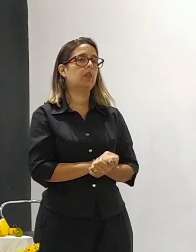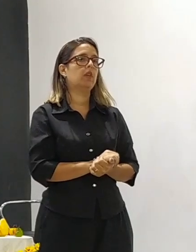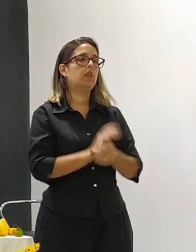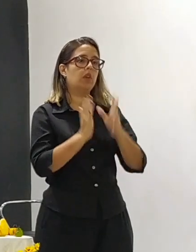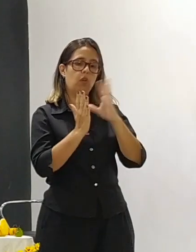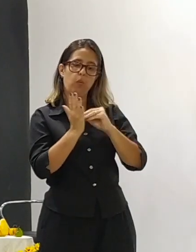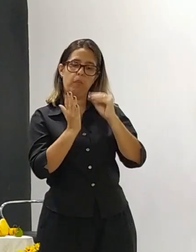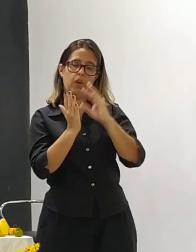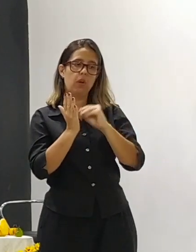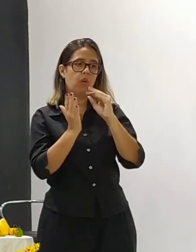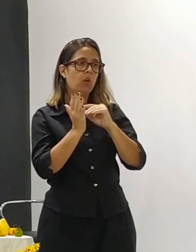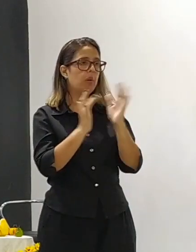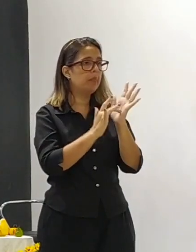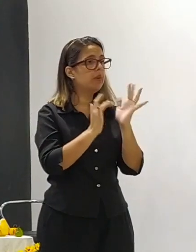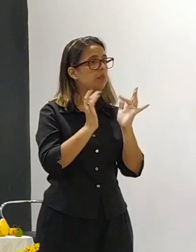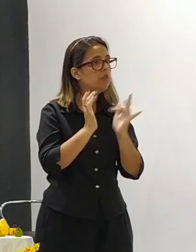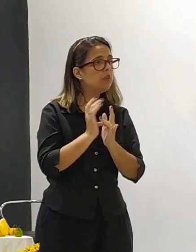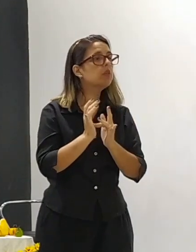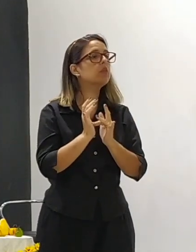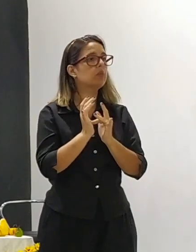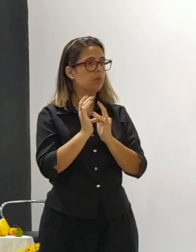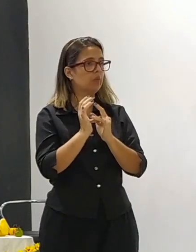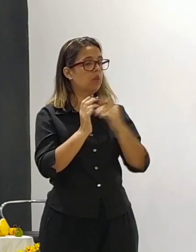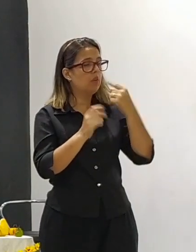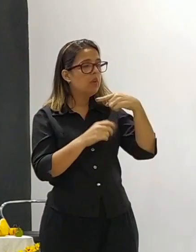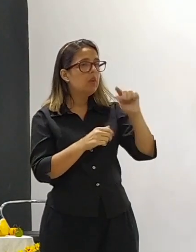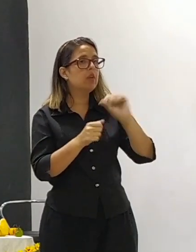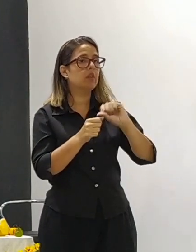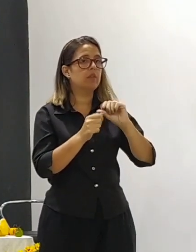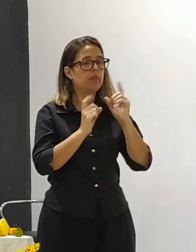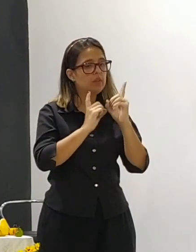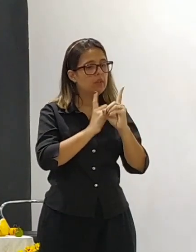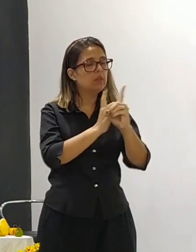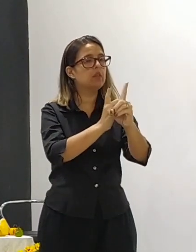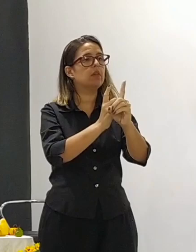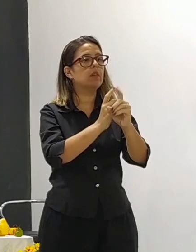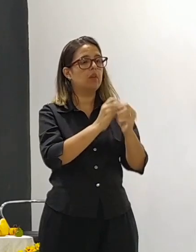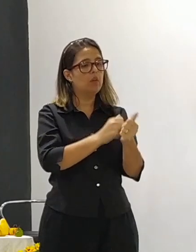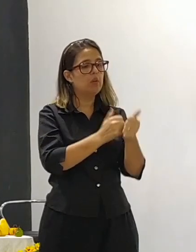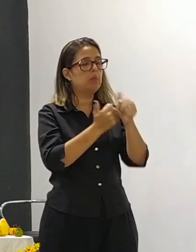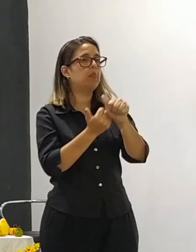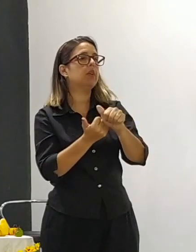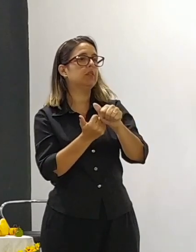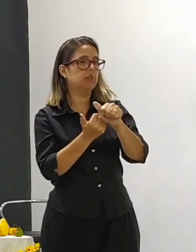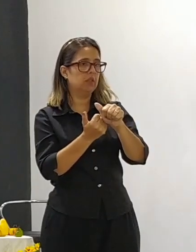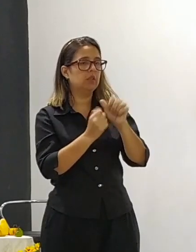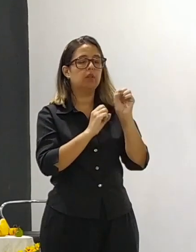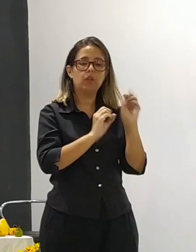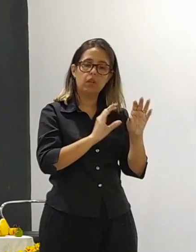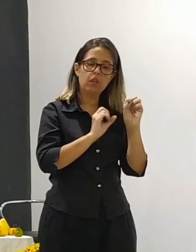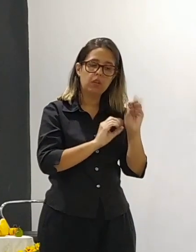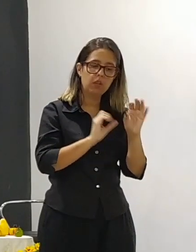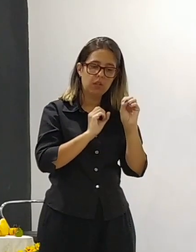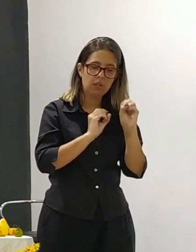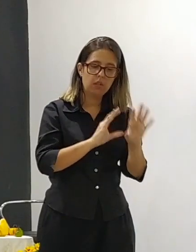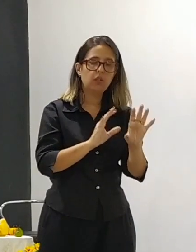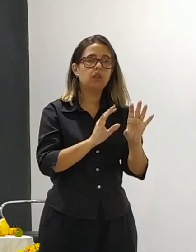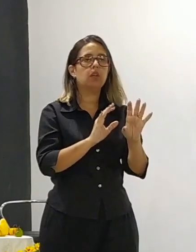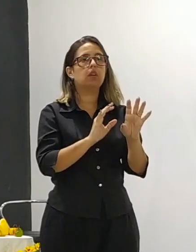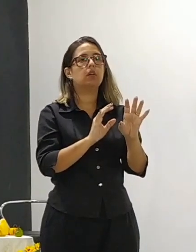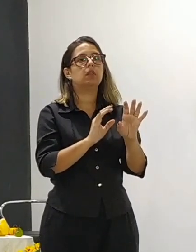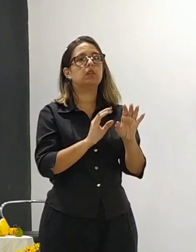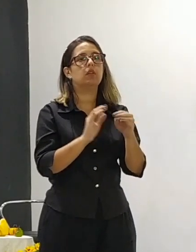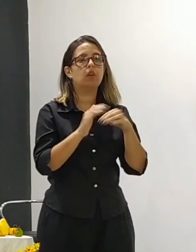representante de Cristo. Então ele diz: ide fazer discípulos, batizando-os, ensinando a guardar todas as coisas que vos